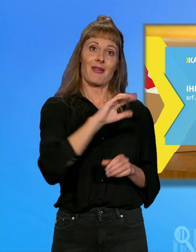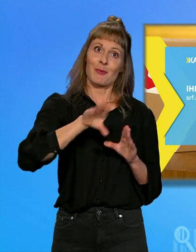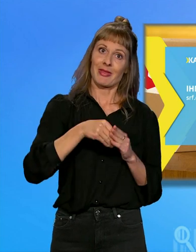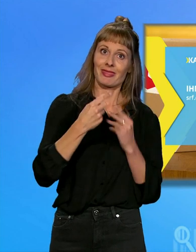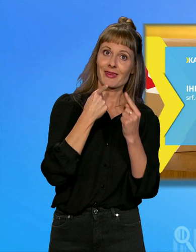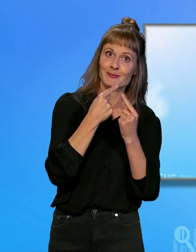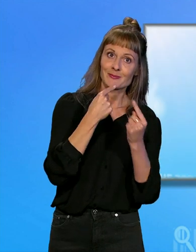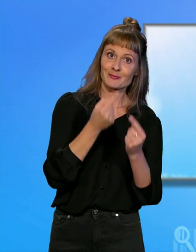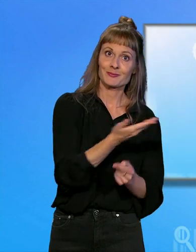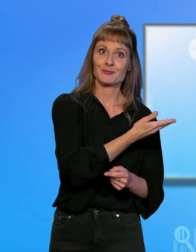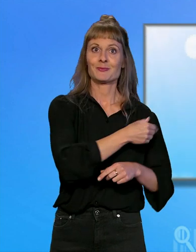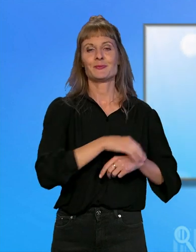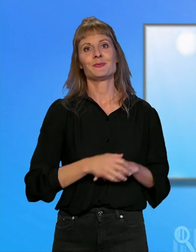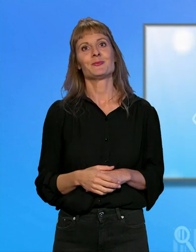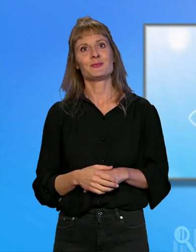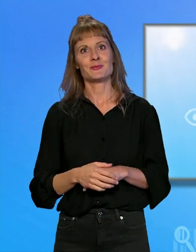srf.ch/Kassensturz.